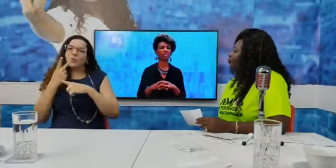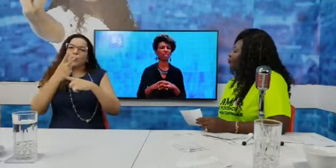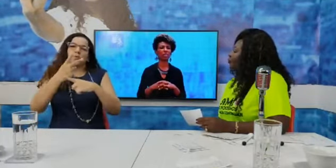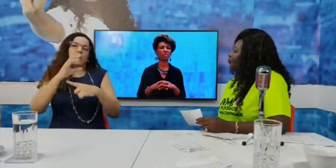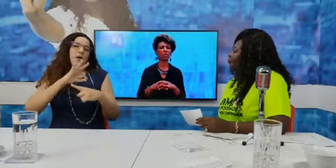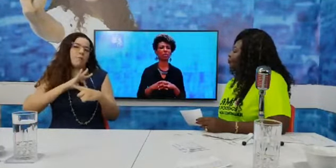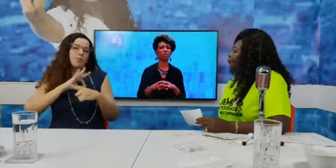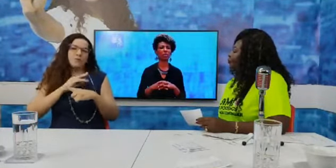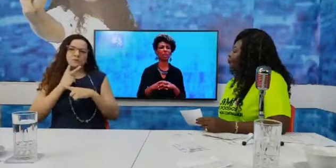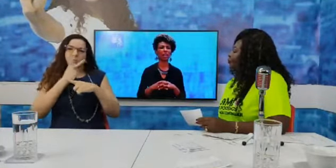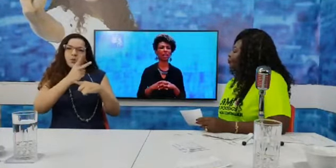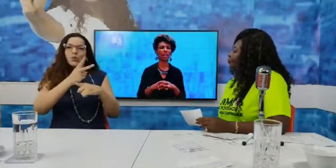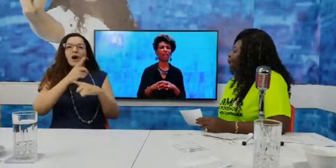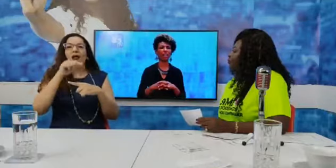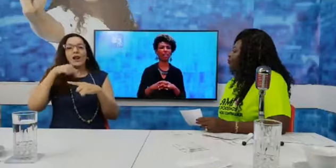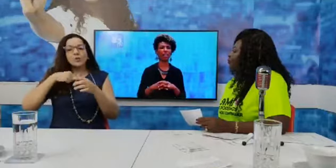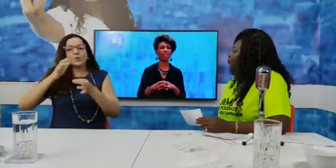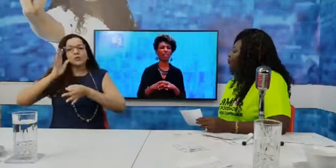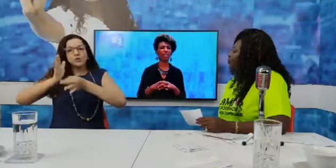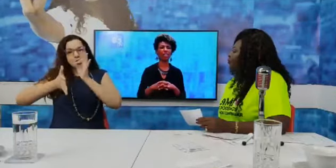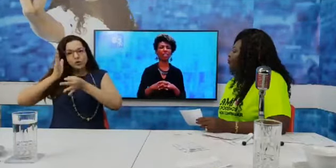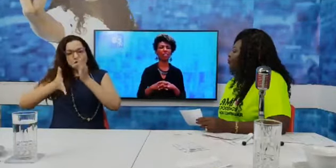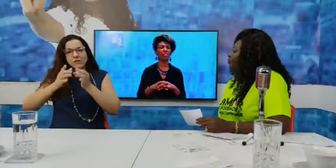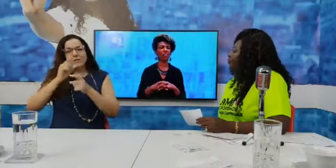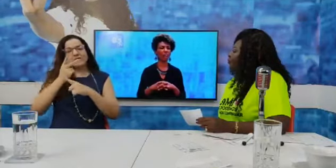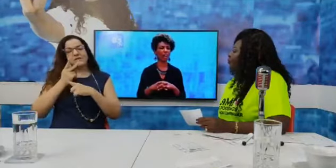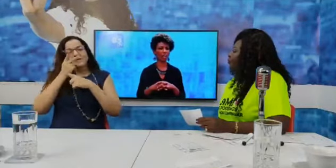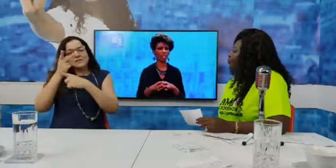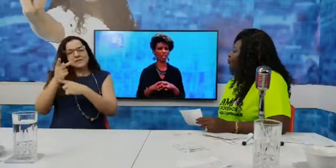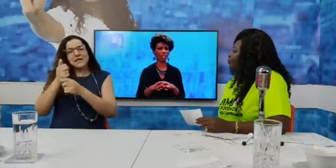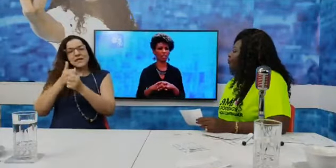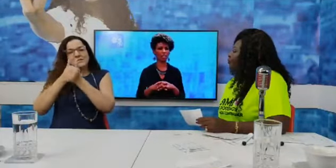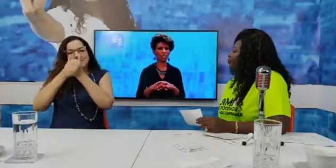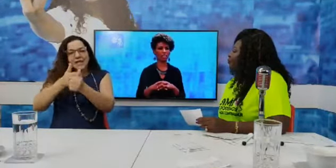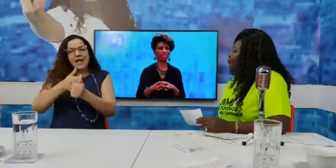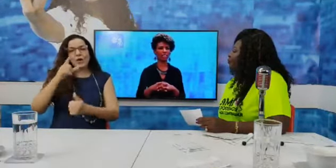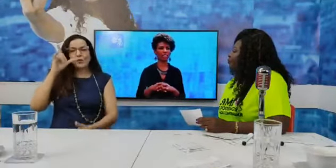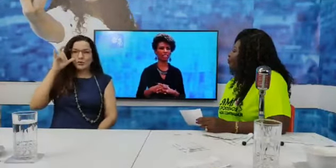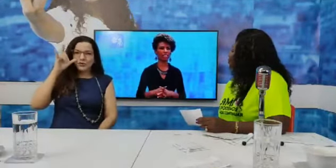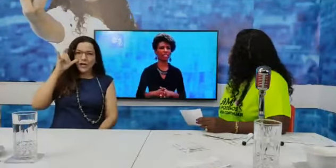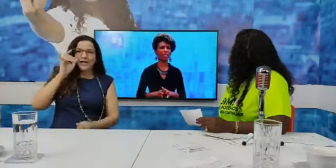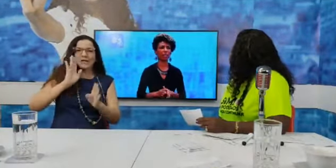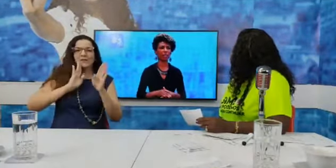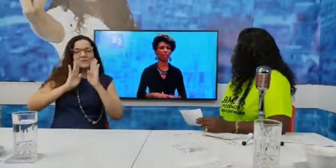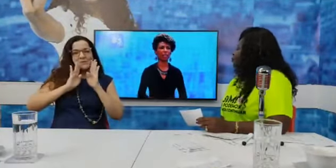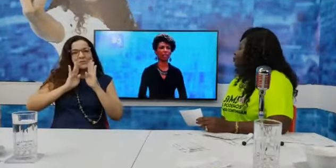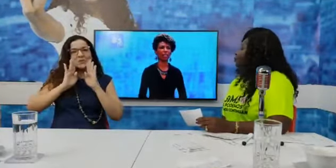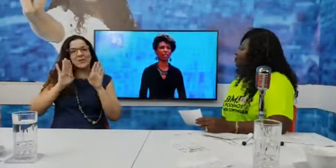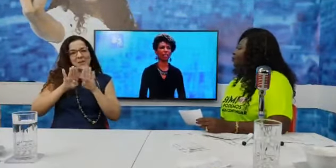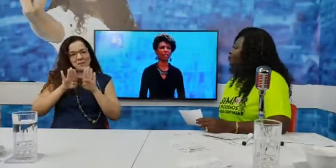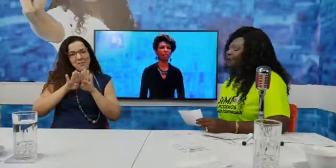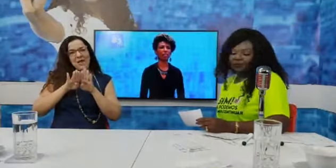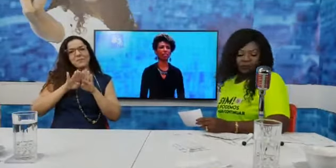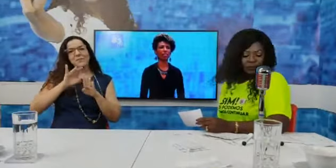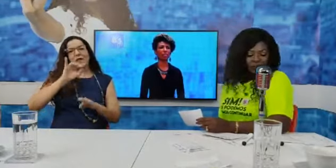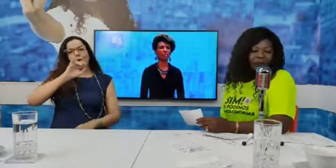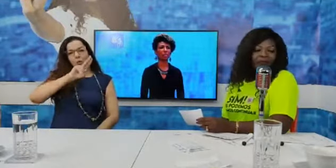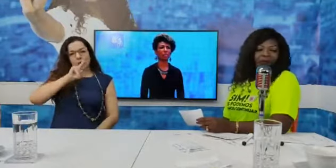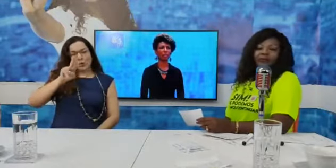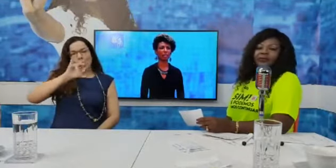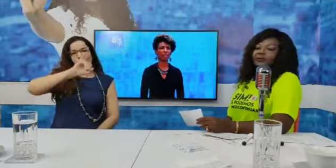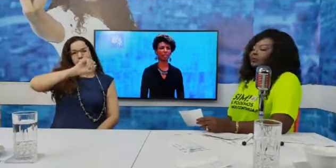E, acima de tudo, é interessante. Se ele for a delegacia, o acompanhamento, tem um